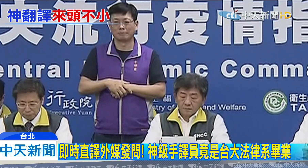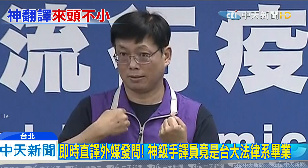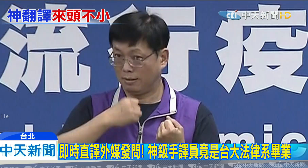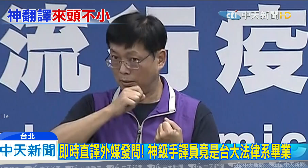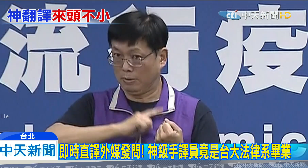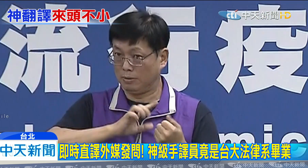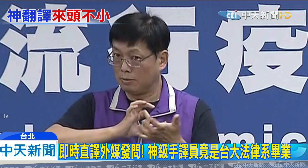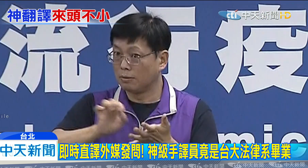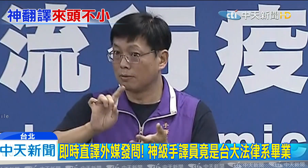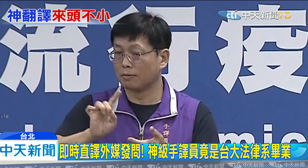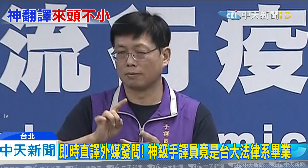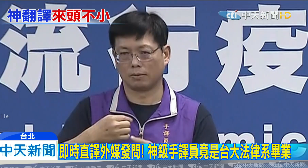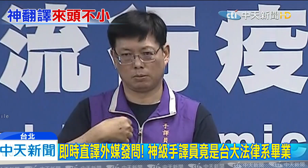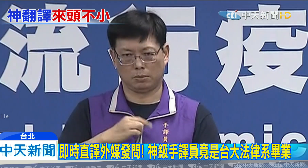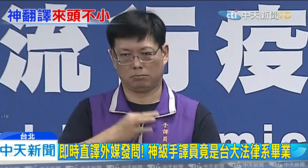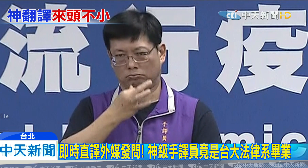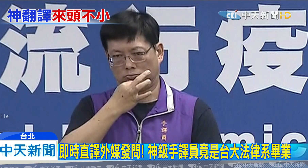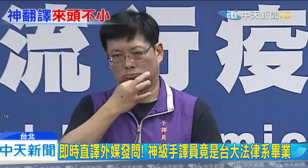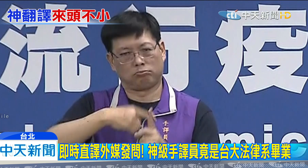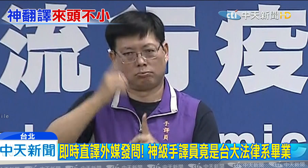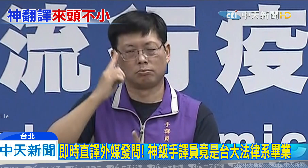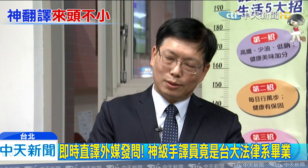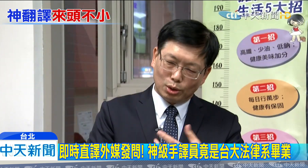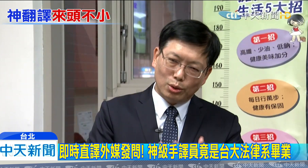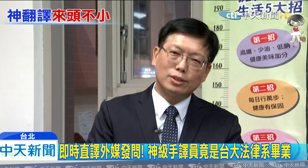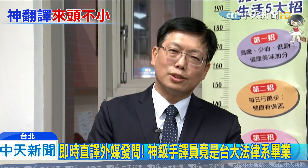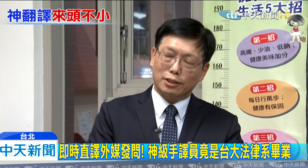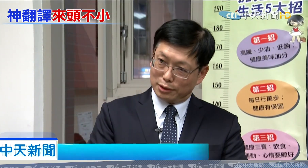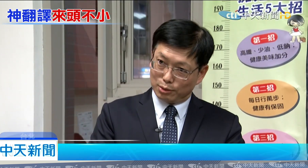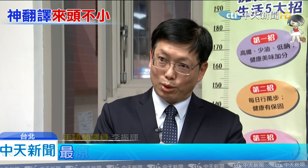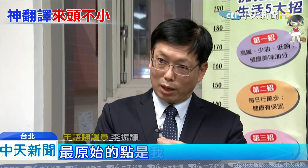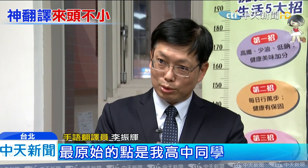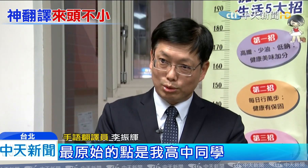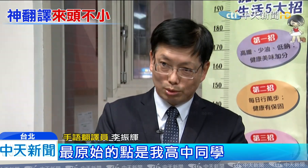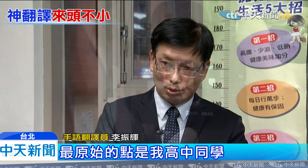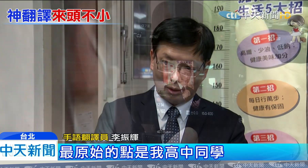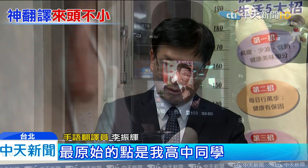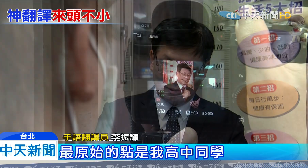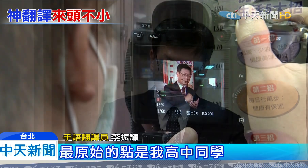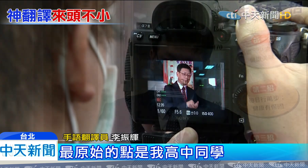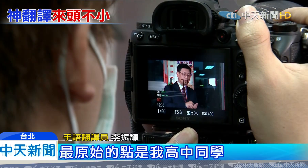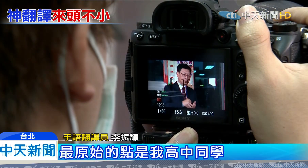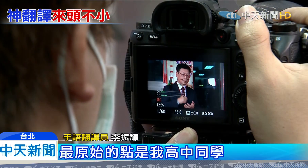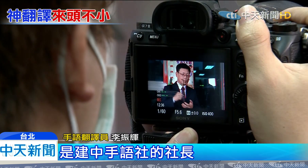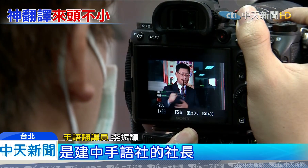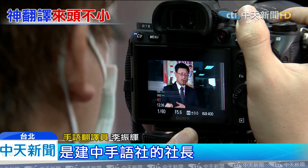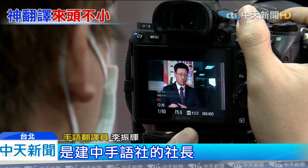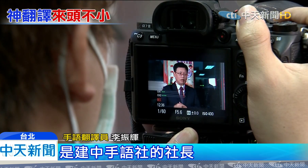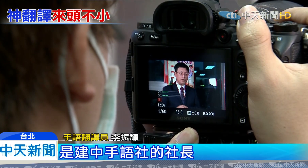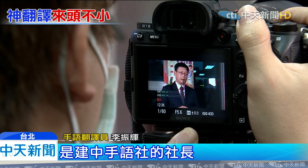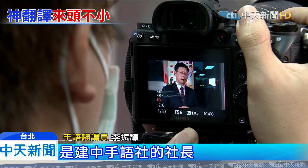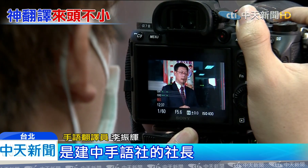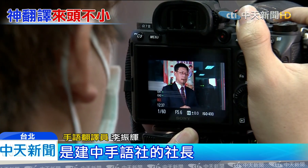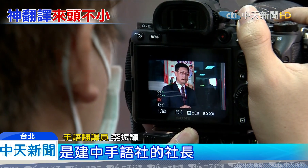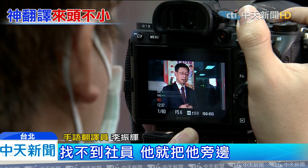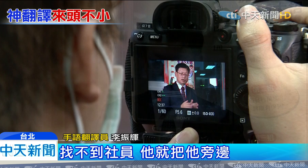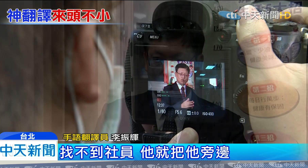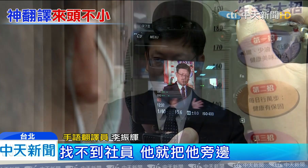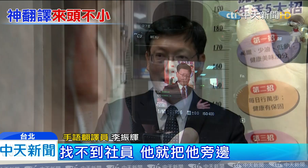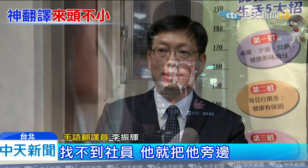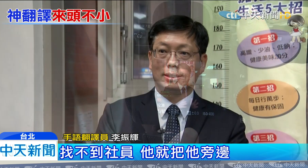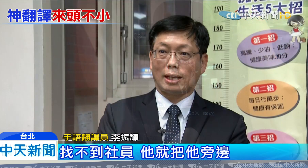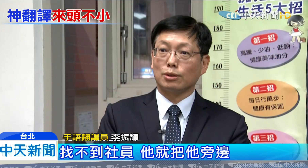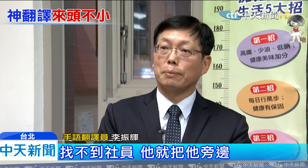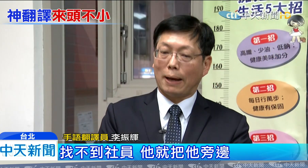系畢業，怎麼會走上手語翻譯這條路？ 最原始的點是我高中同學是建中手語社的社長，找不到社